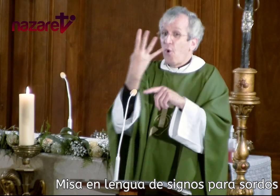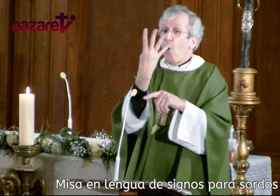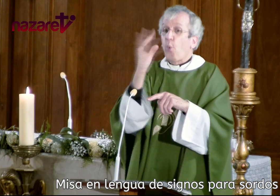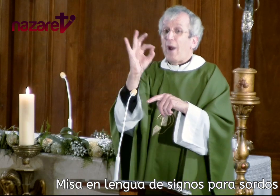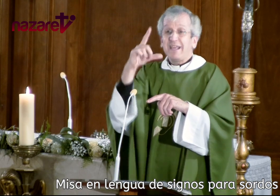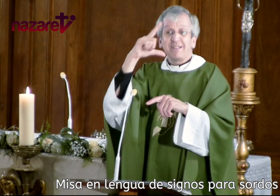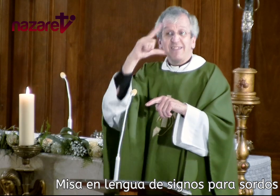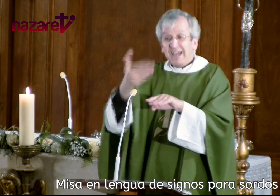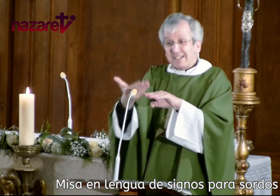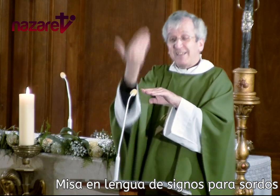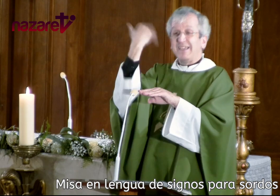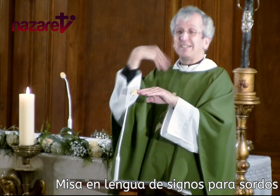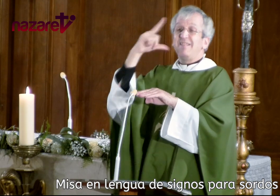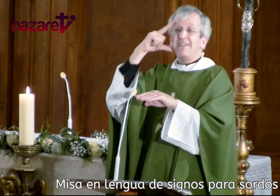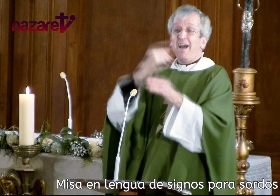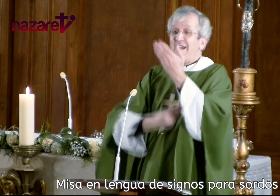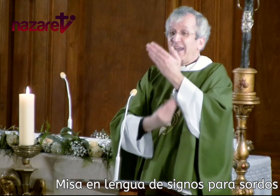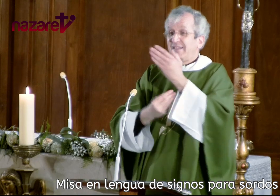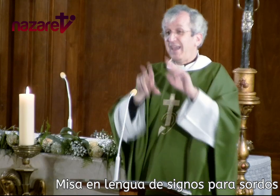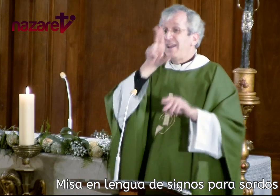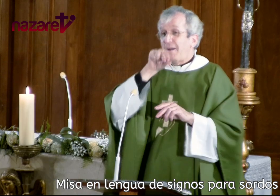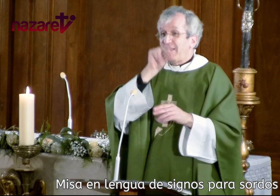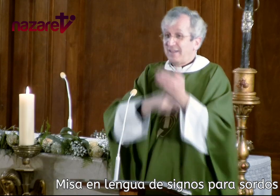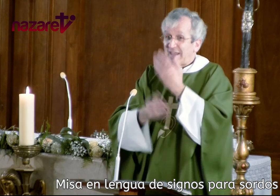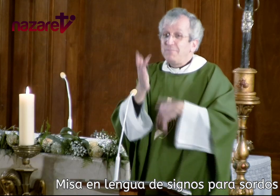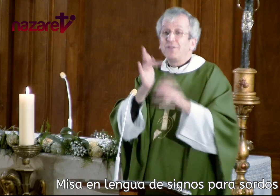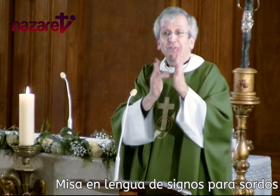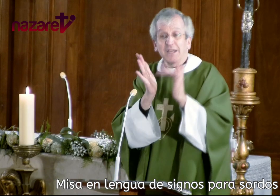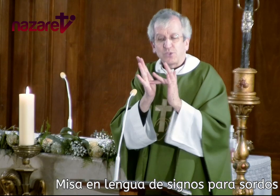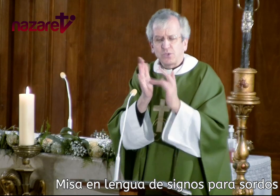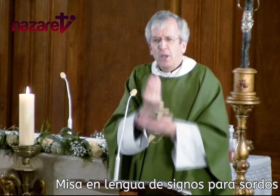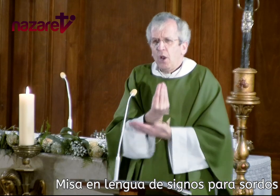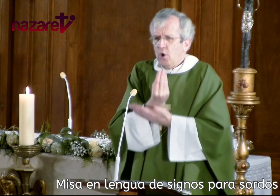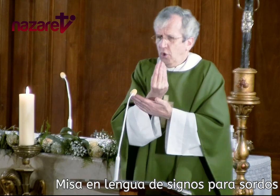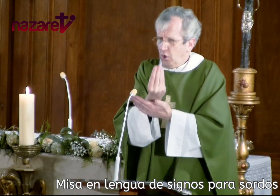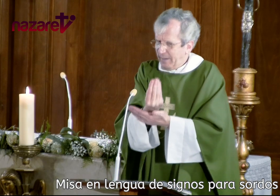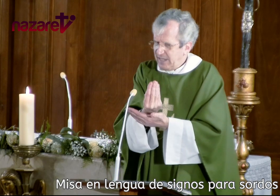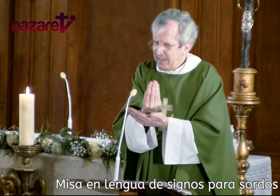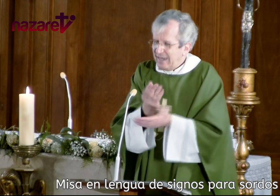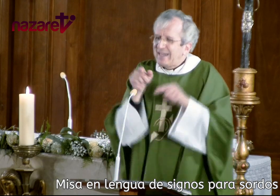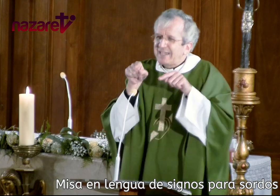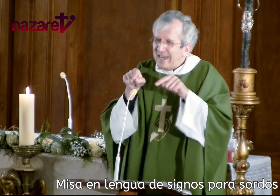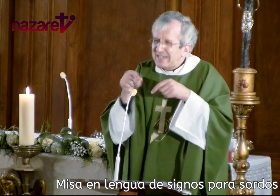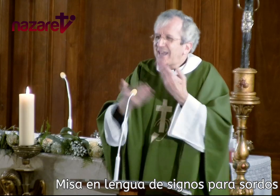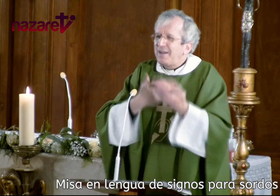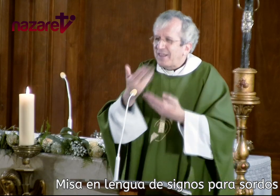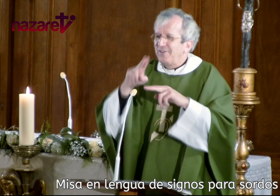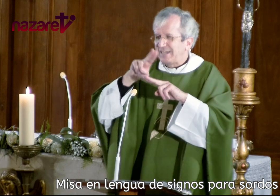40 días desde el día de navidad del nacimiento de jesús lo presentan y es en esta celebración esa